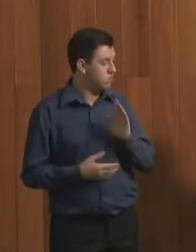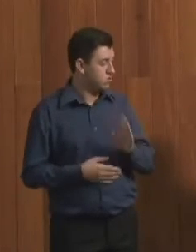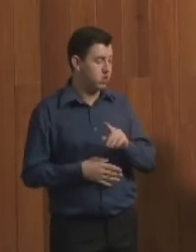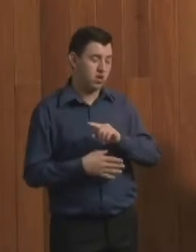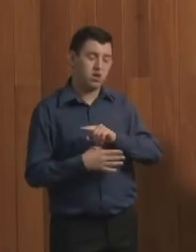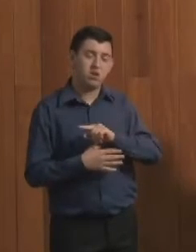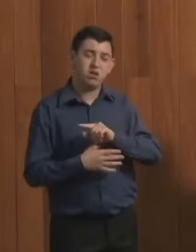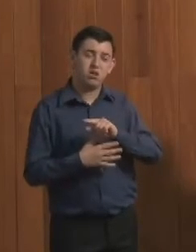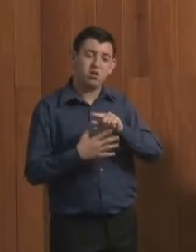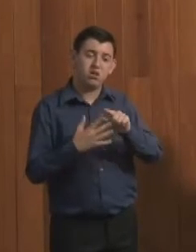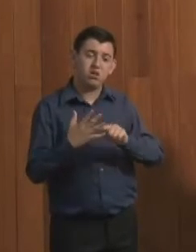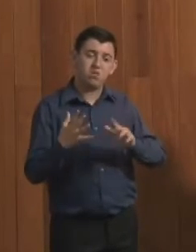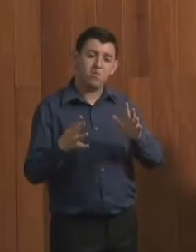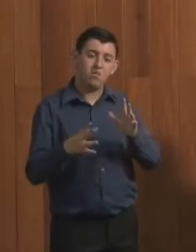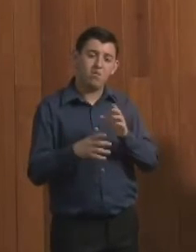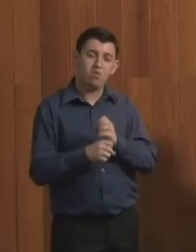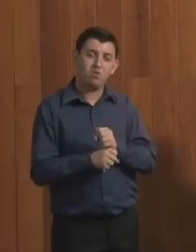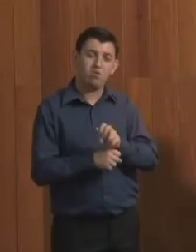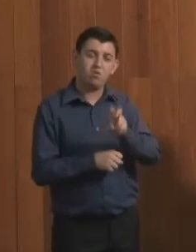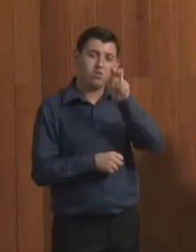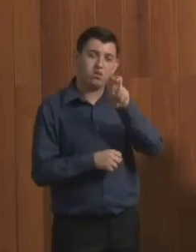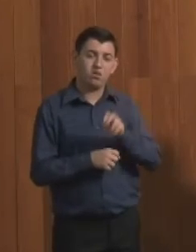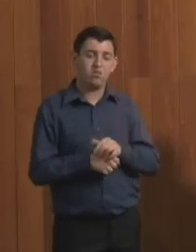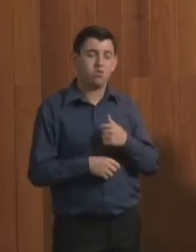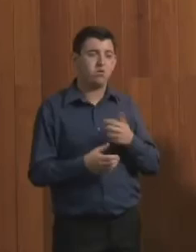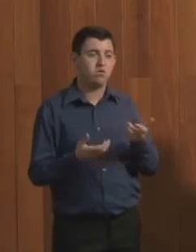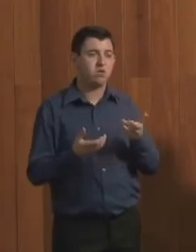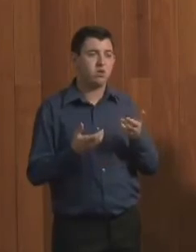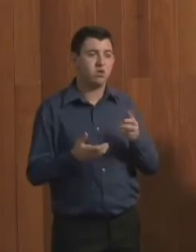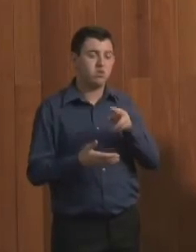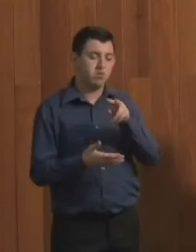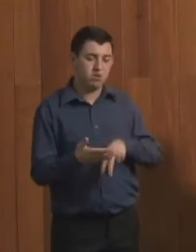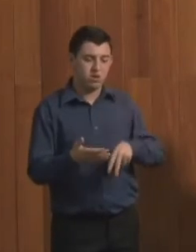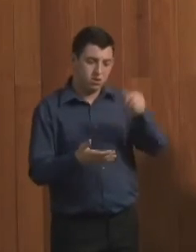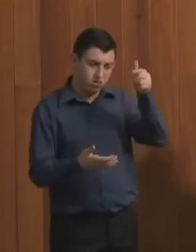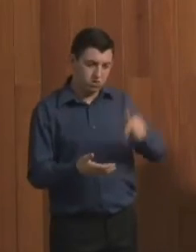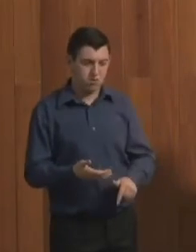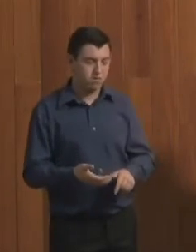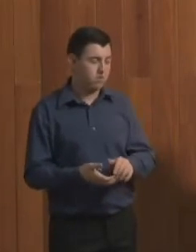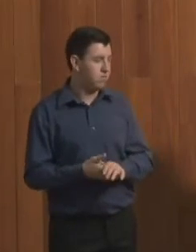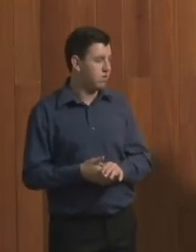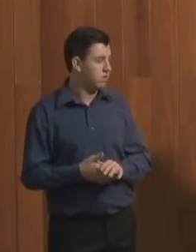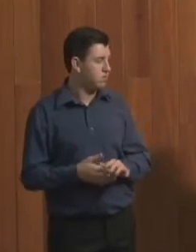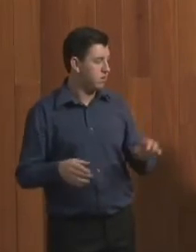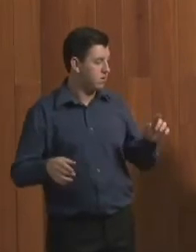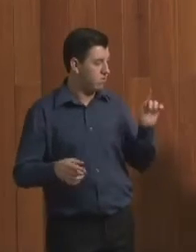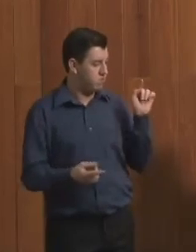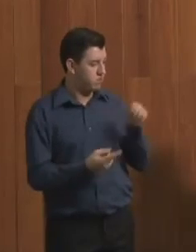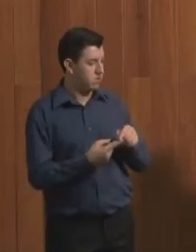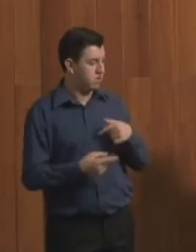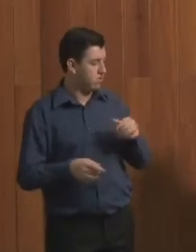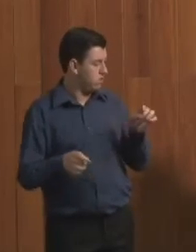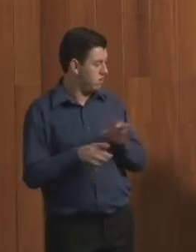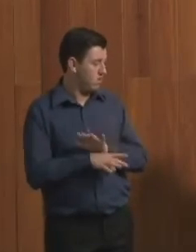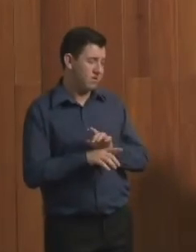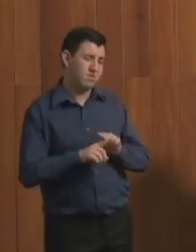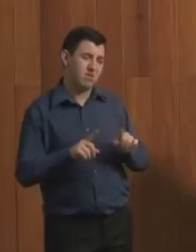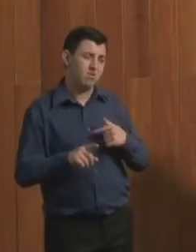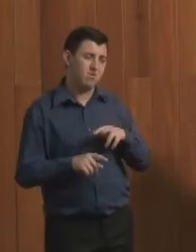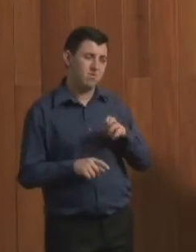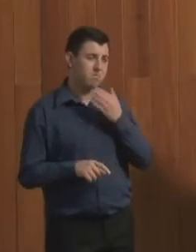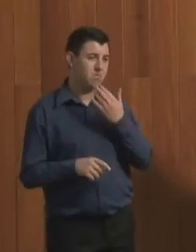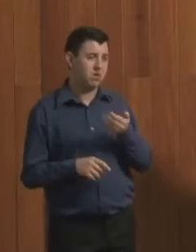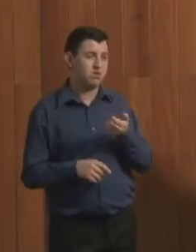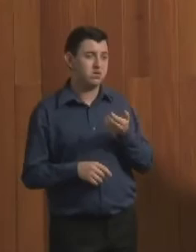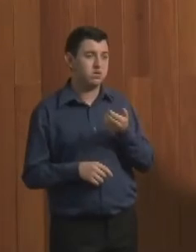5 resoluções. E eu queria ler aqui, finalmente, acho que eu vou pedir para o Nailson ler. Então, a